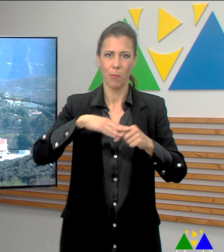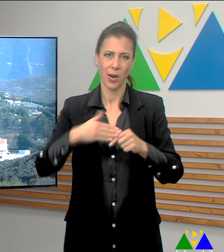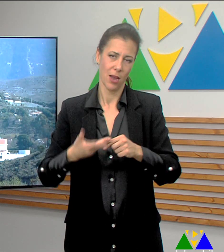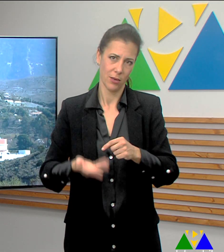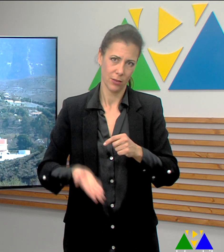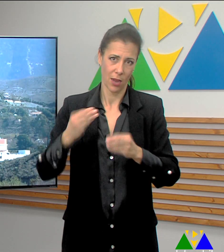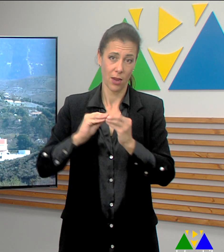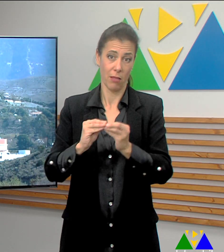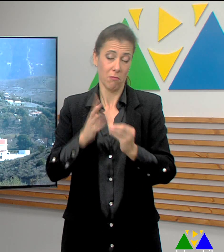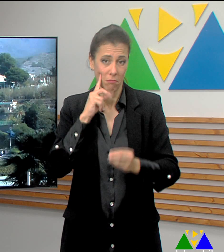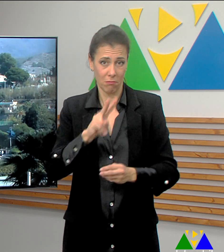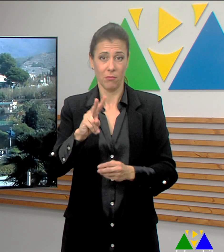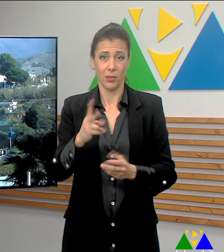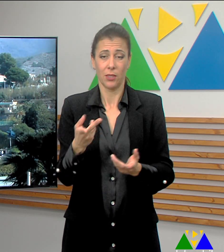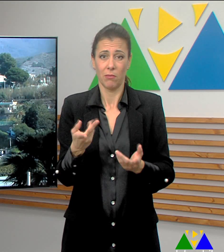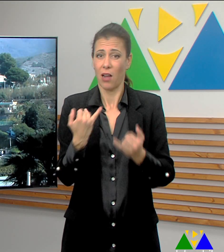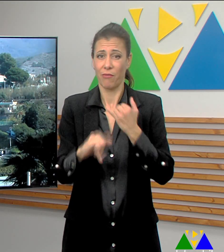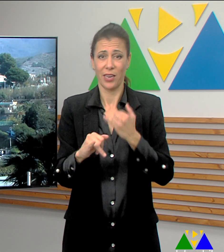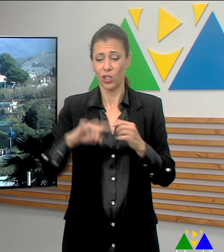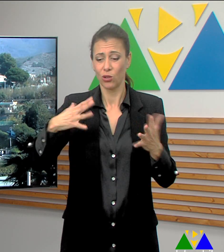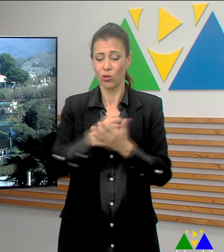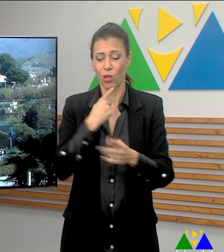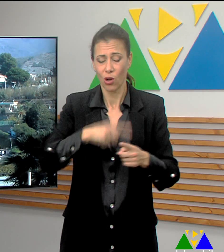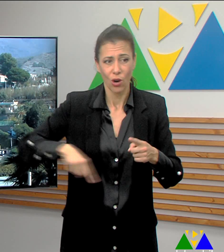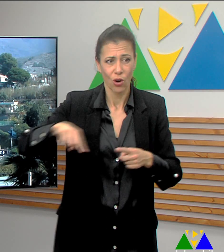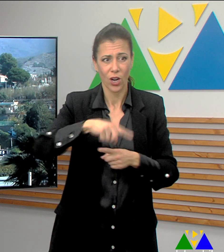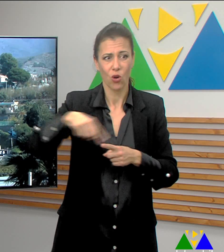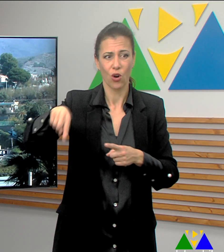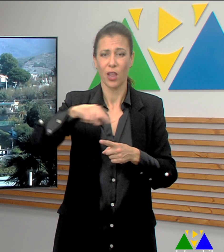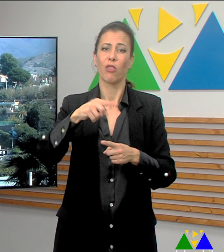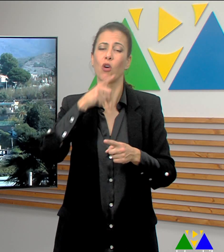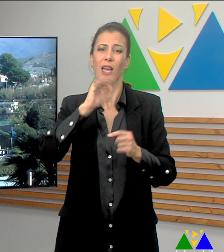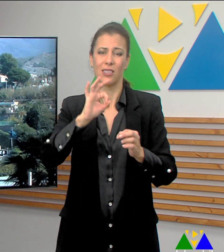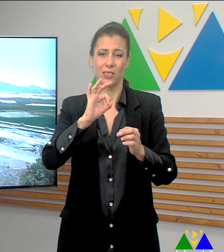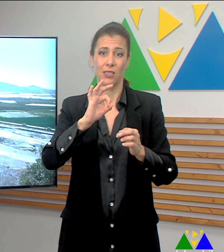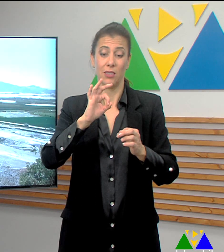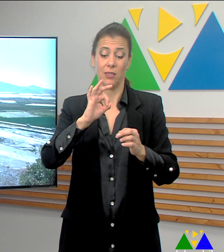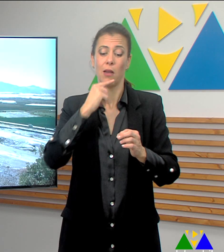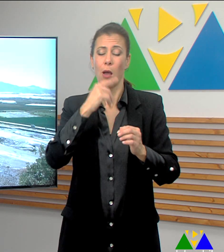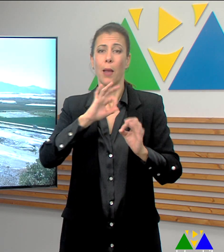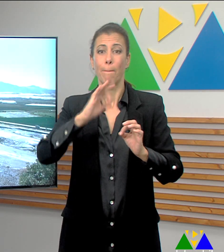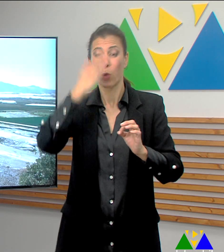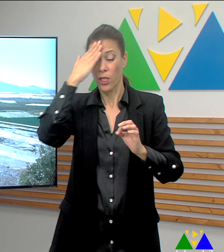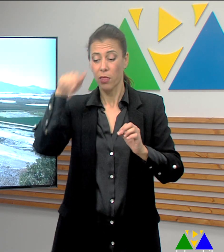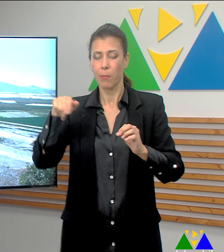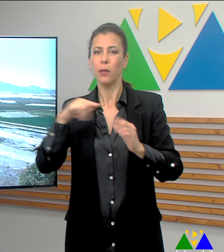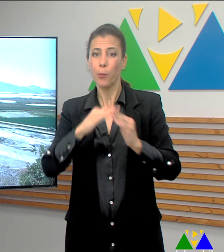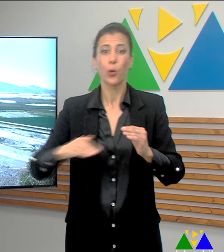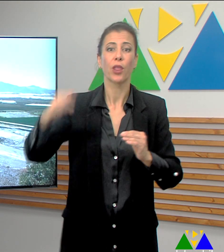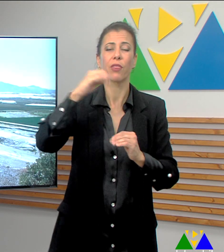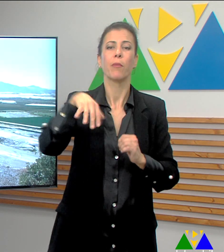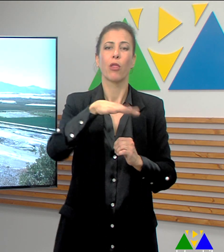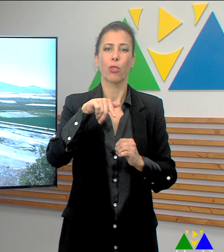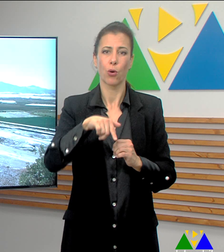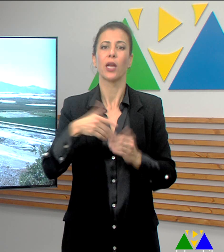pues ahí la tenemos, todo el recorrido que hace la acequia del Deire, que está por encima de la acequia principal, que está en esta zona de aquí, que es por